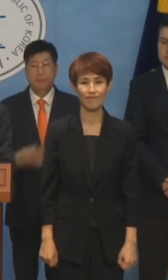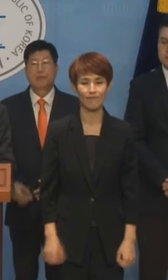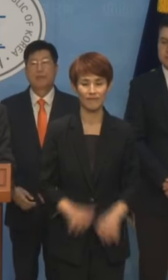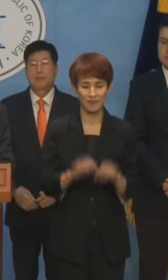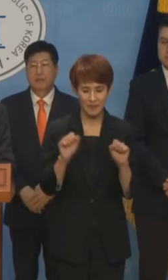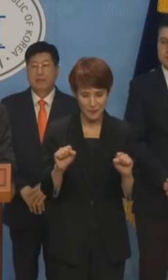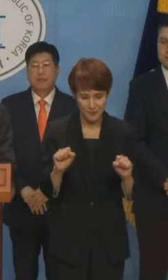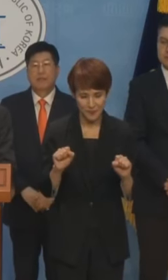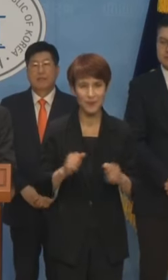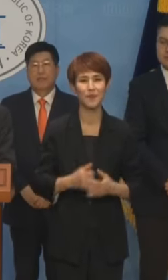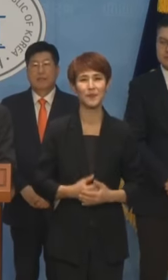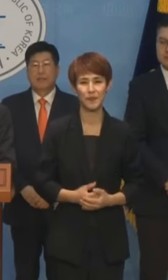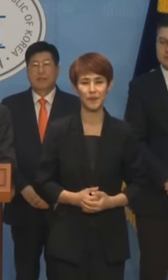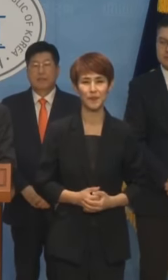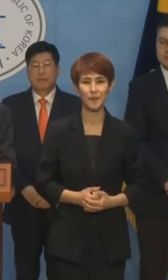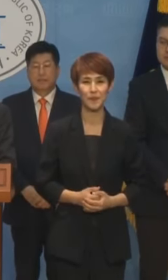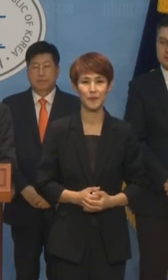안녕하십니까.